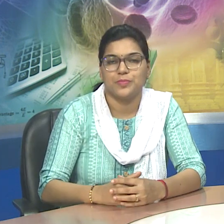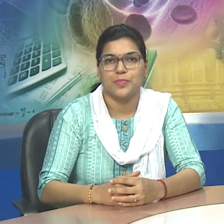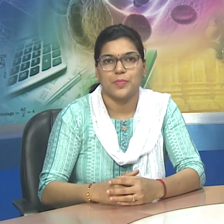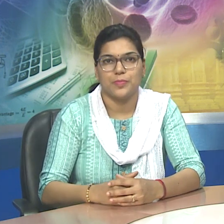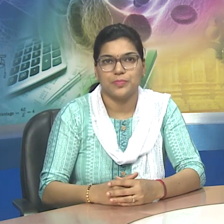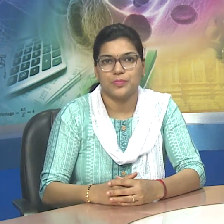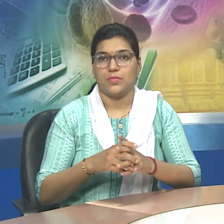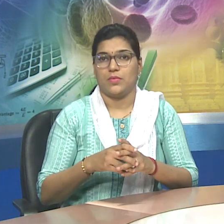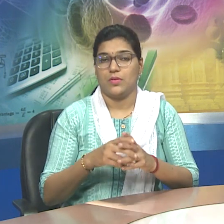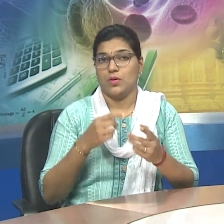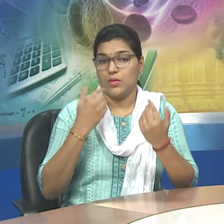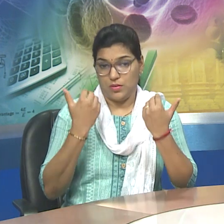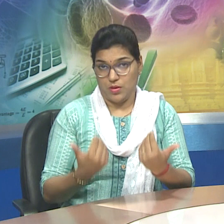कर पाएंगे।